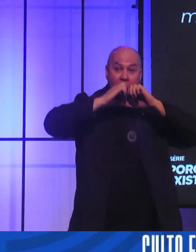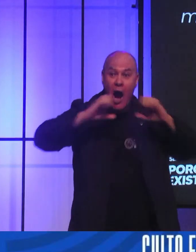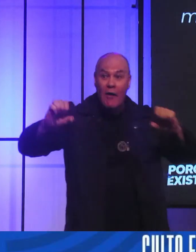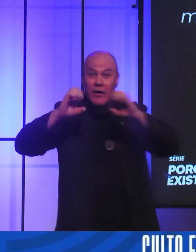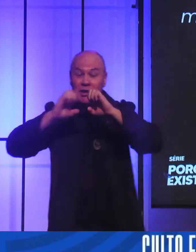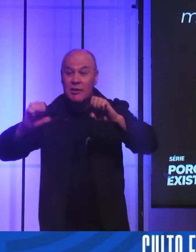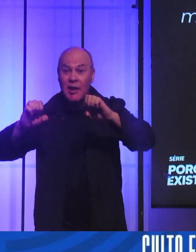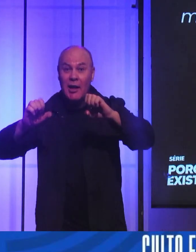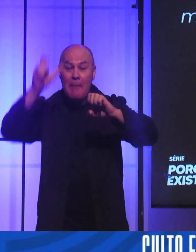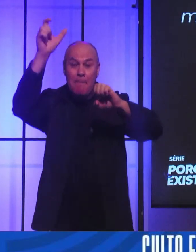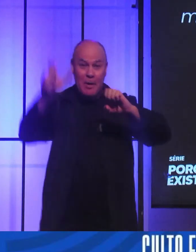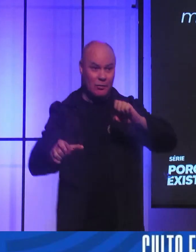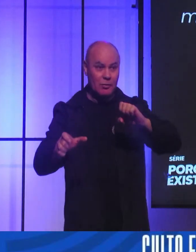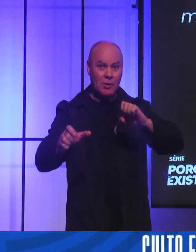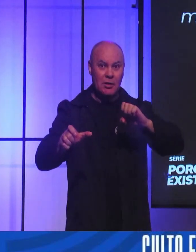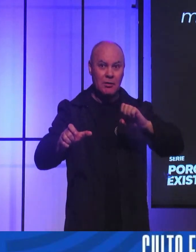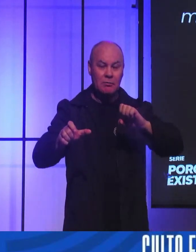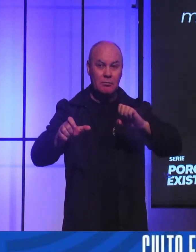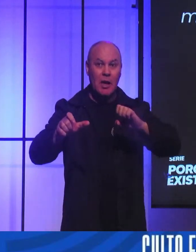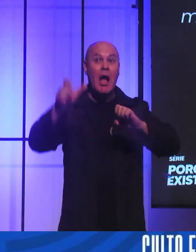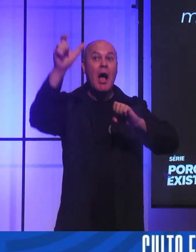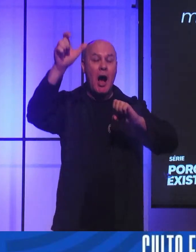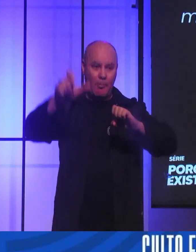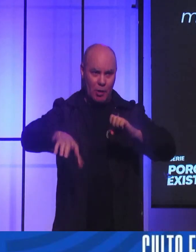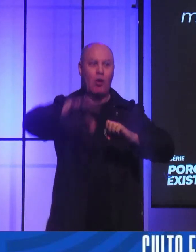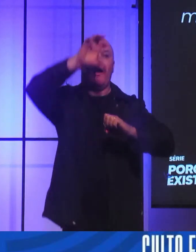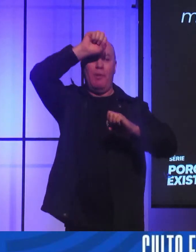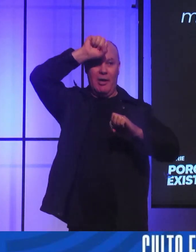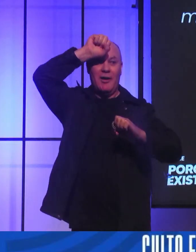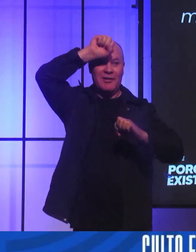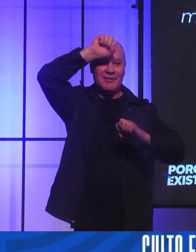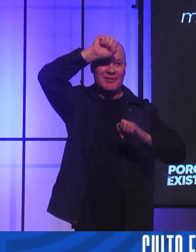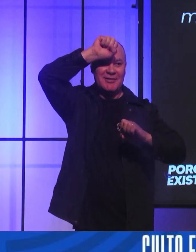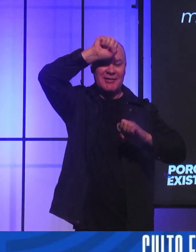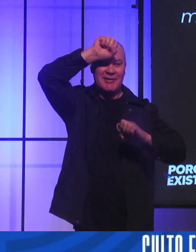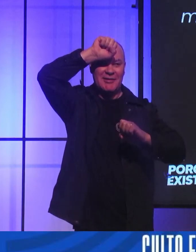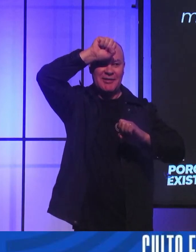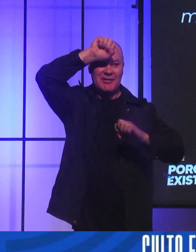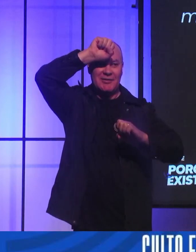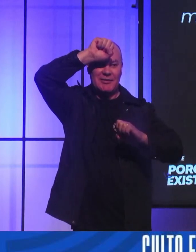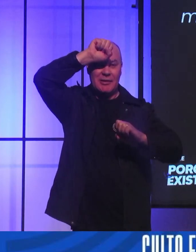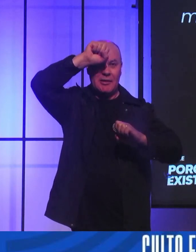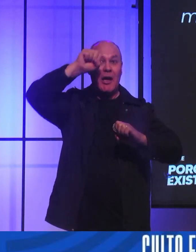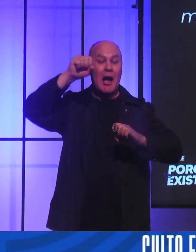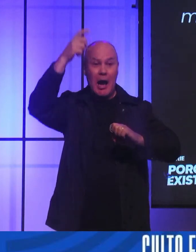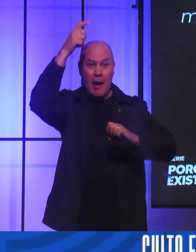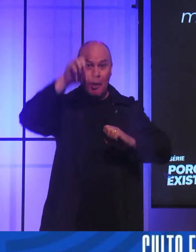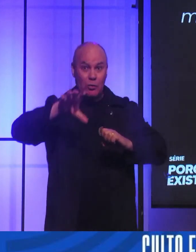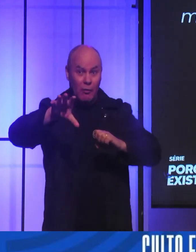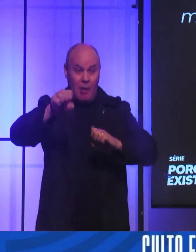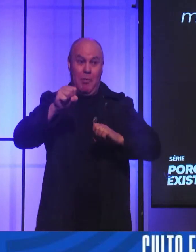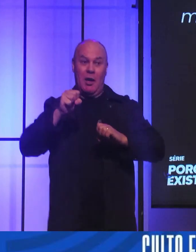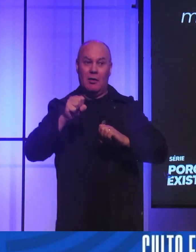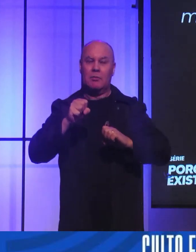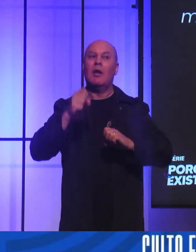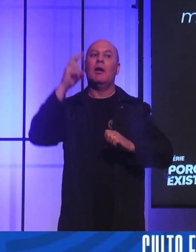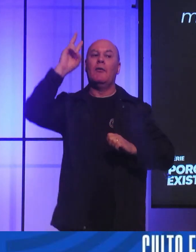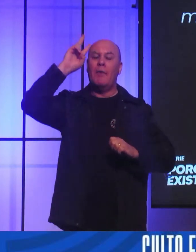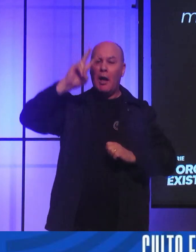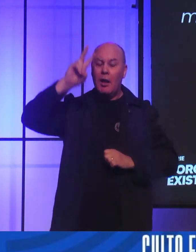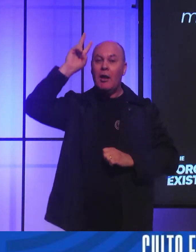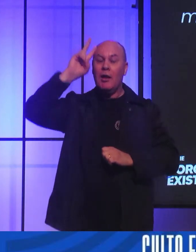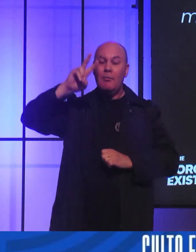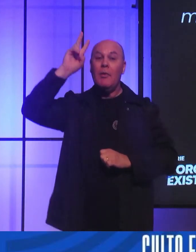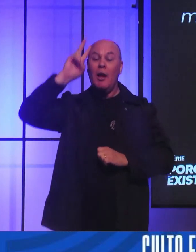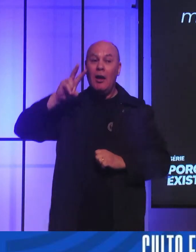se entregar ao amor de Jesus, ele faz parte da família de Deus que estará para sempre com Deus no céu. Como vai ser o